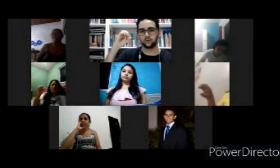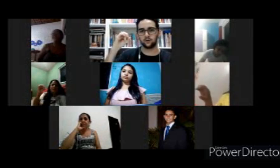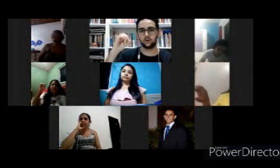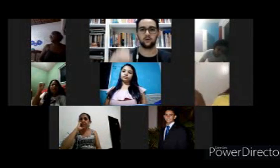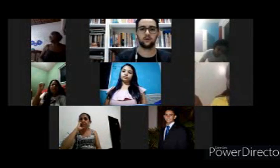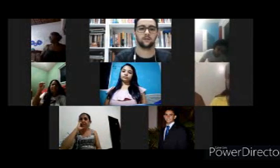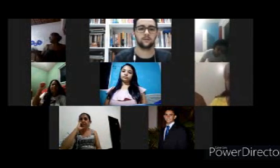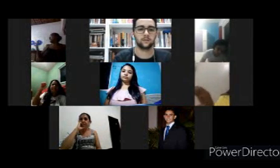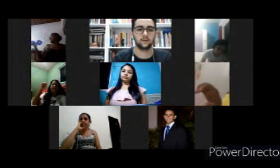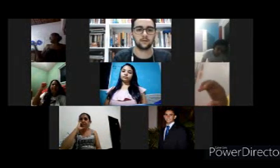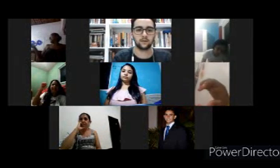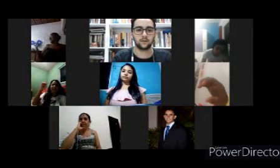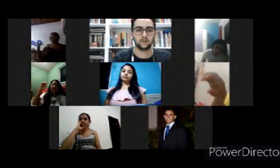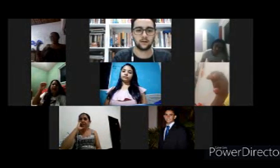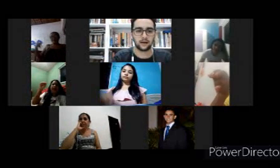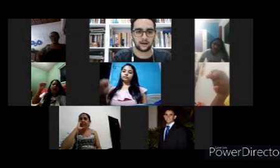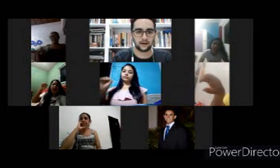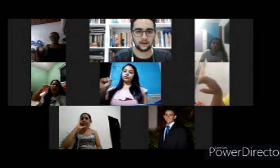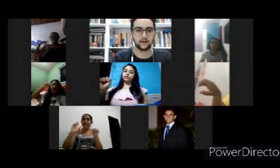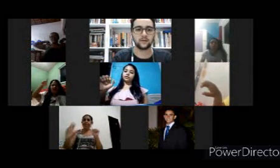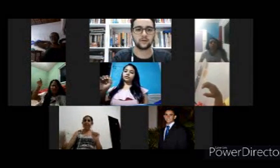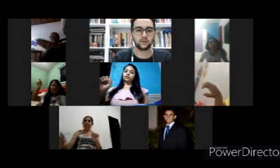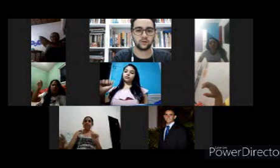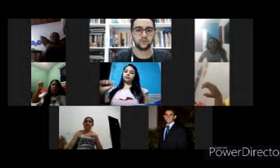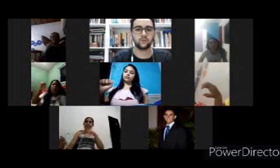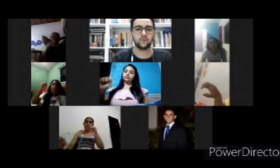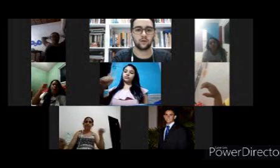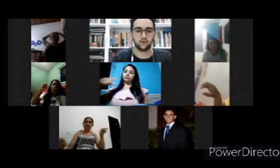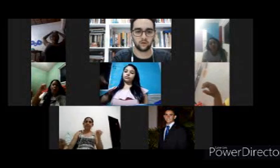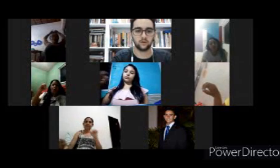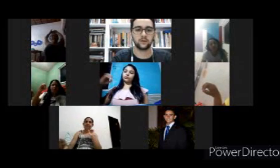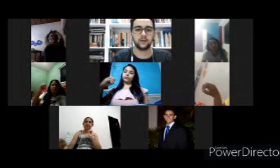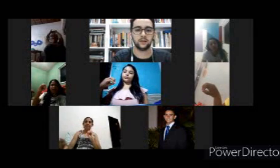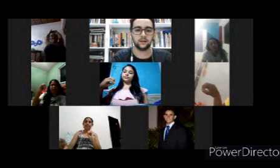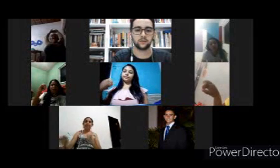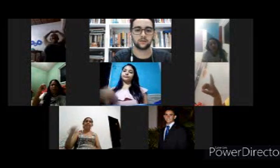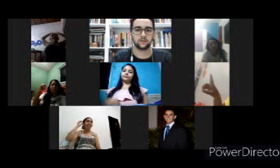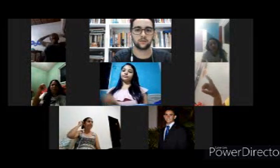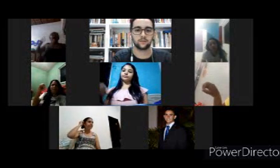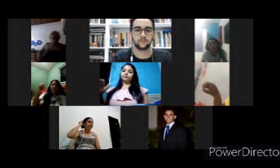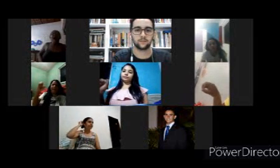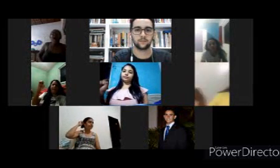ó. S, A, Tio, O. São, né?